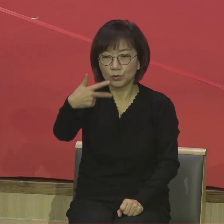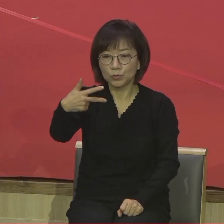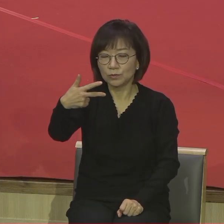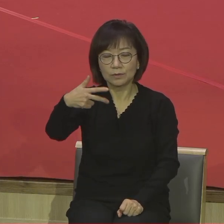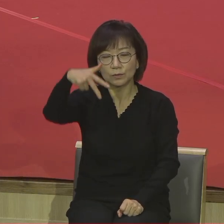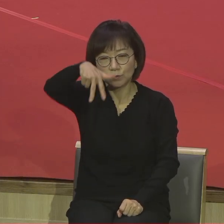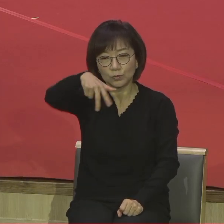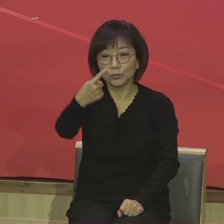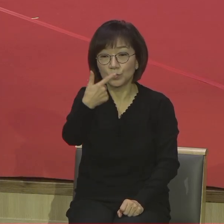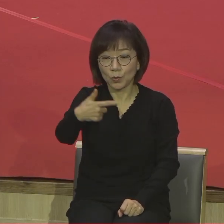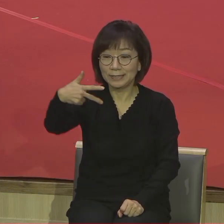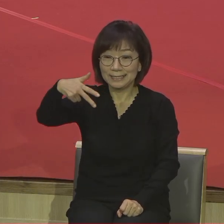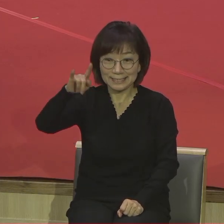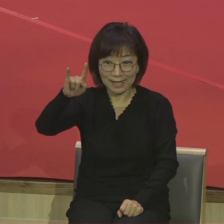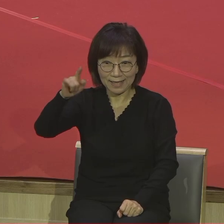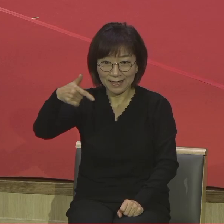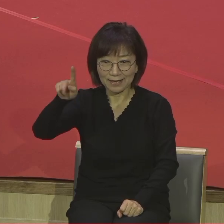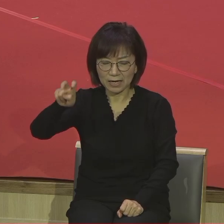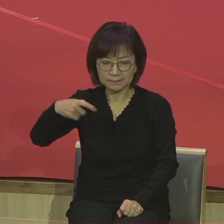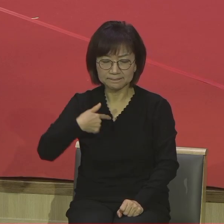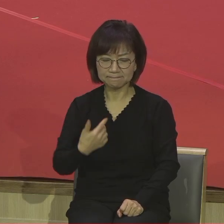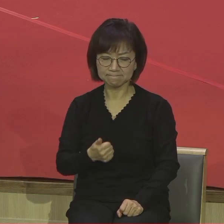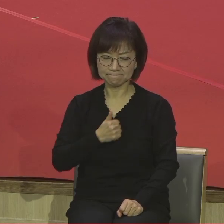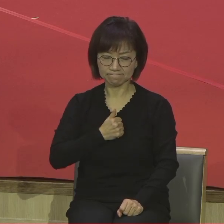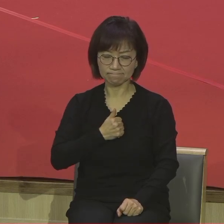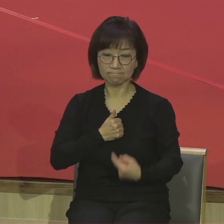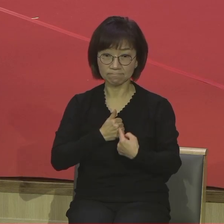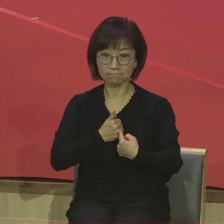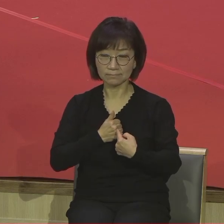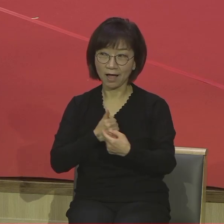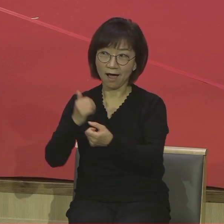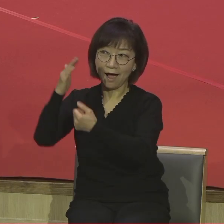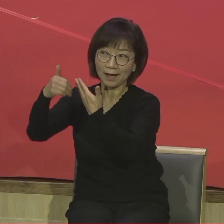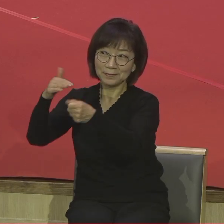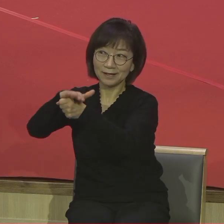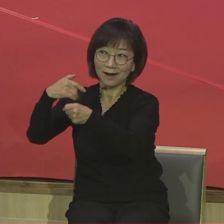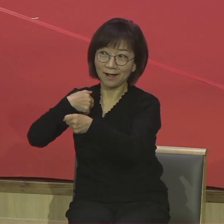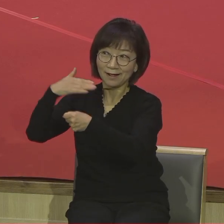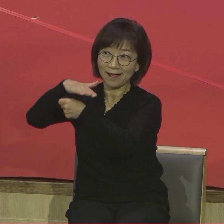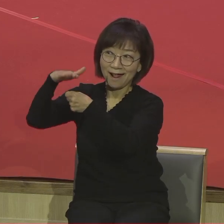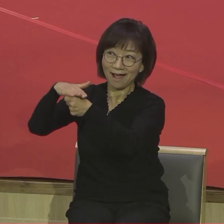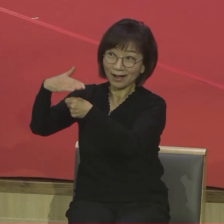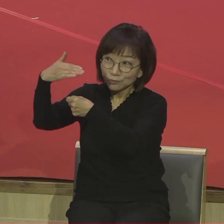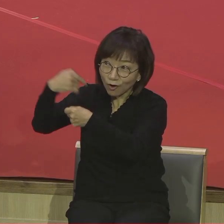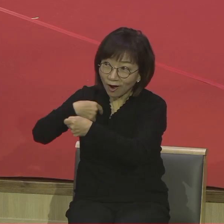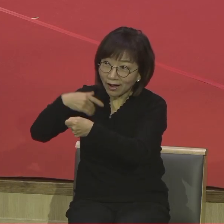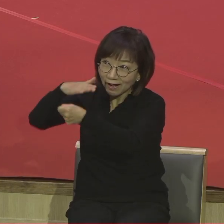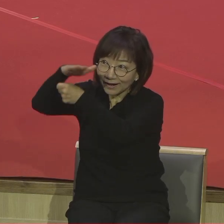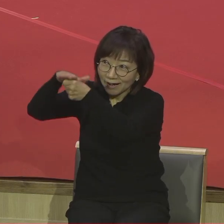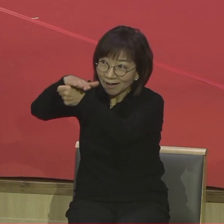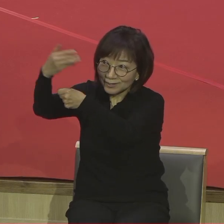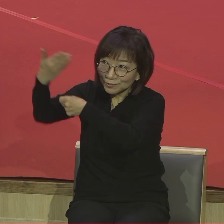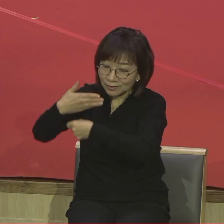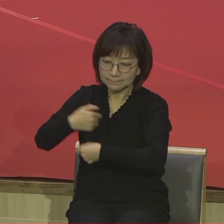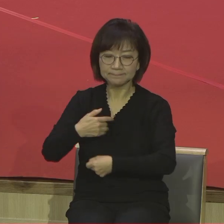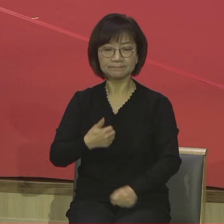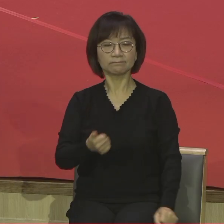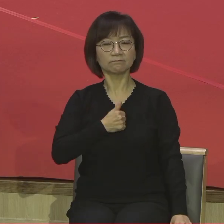신앙생활을 하나님의 사랑을 자꾸 느끼면 느낄수록 자기를 사랑하게 돼요. 하나님 날 이렇게